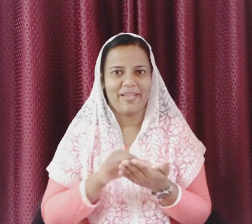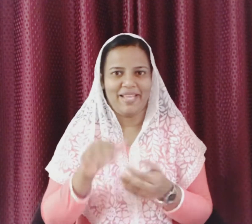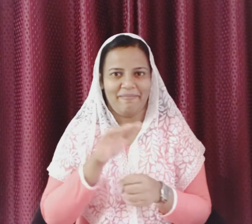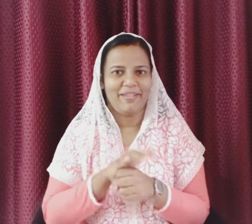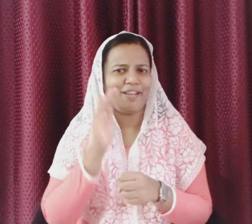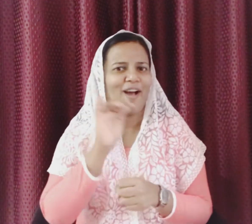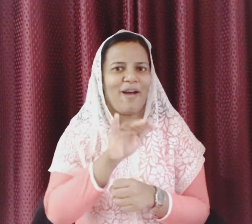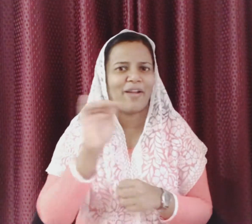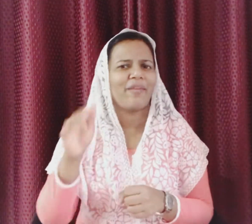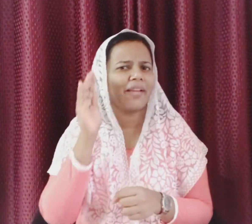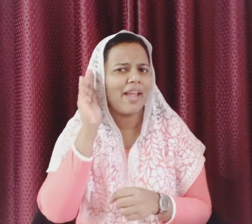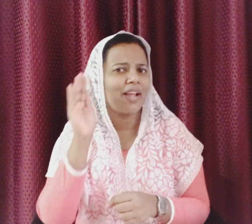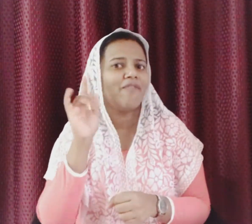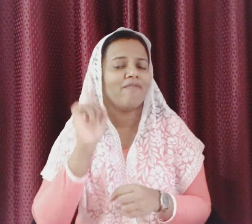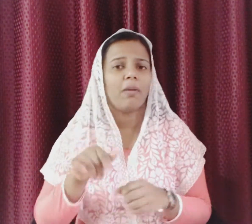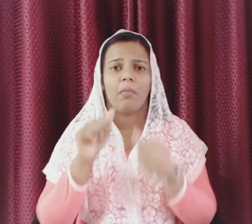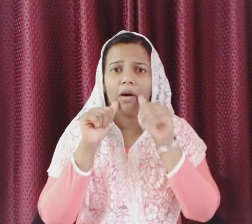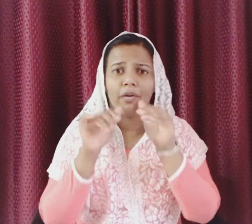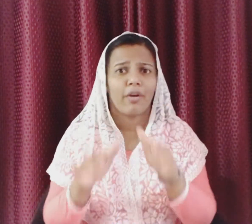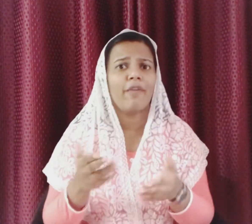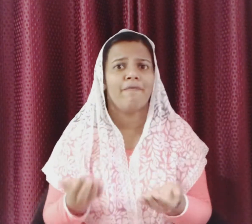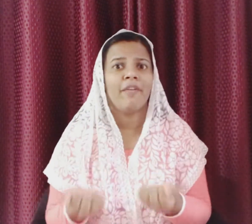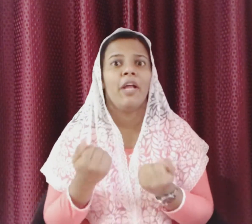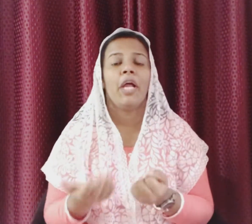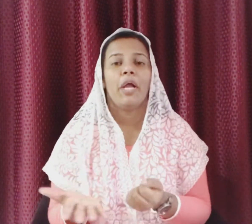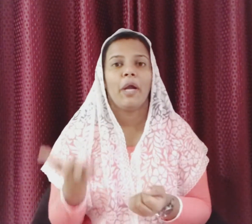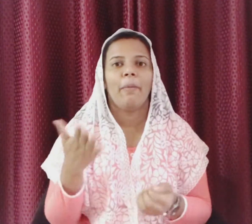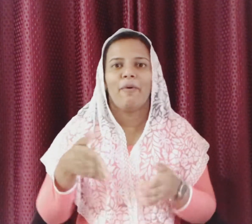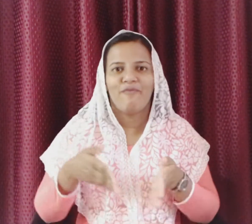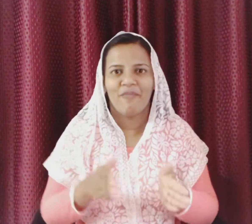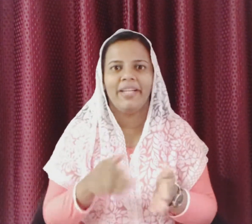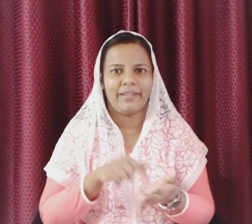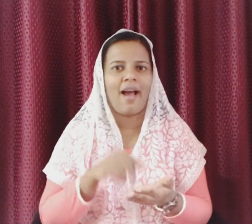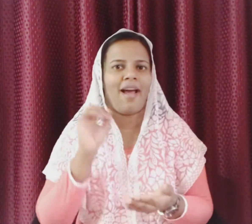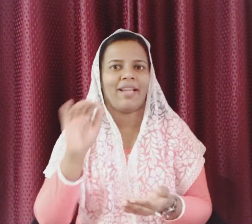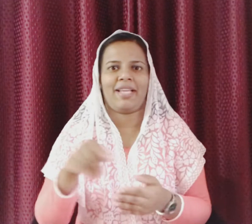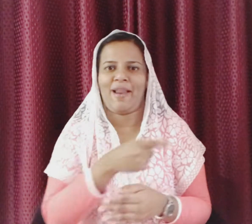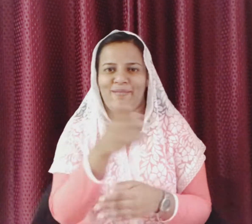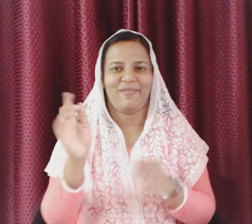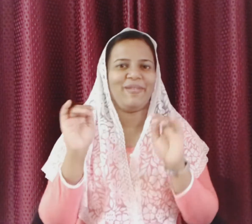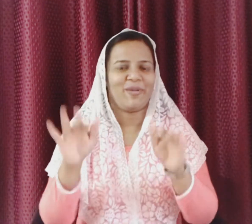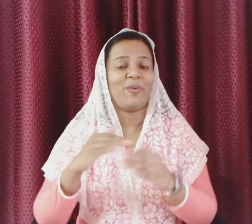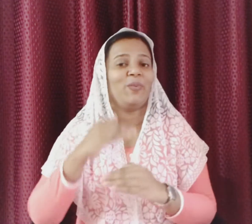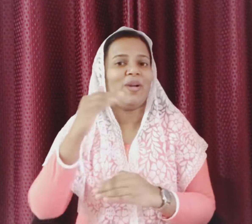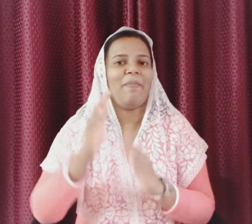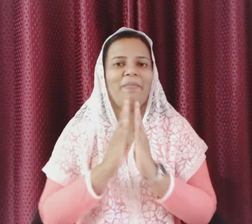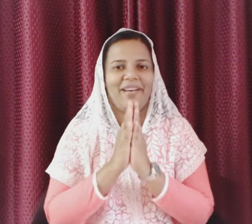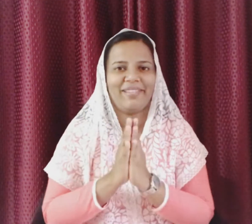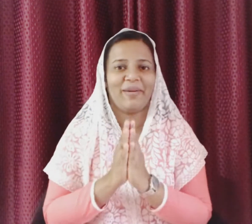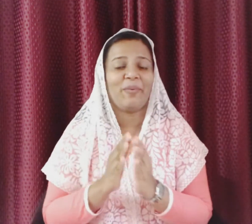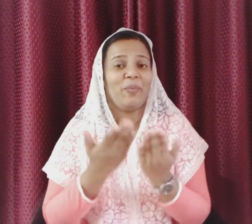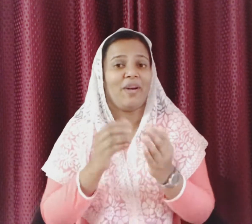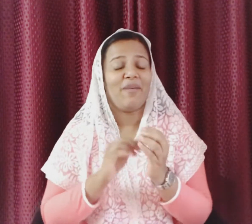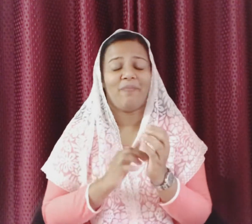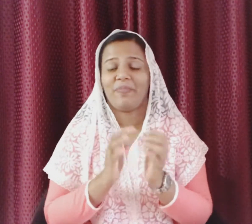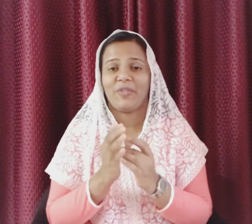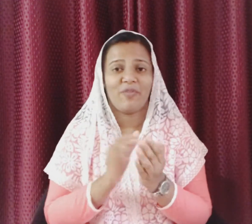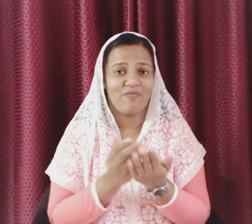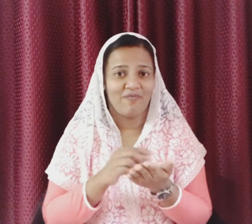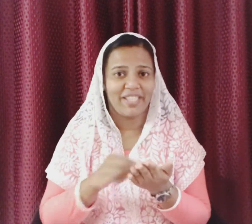അവരോട് പറയും, ഇതൊന്ന് കേക്ക്, നിങ്ങൾ അഭിവൃദ്ധി പ്രാപിക്കാനുള്ള ഒരു സിമ്പിൾ സൊല്യൂഷൻ പറഞ്ഞിട്ടുണ്ട്. അവൻ കൂടുതൽ പ്രാർത്ഥിക്കുക, കൂടുതൽ കർത്താവിൻ്റെ വചനം വായിക്കുക, കൂടുതൽ